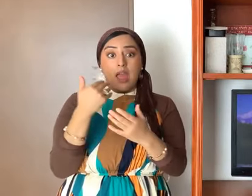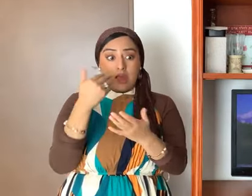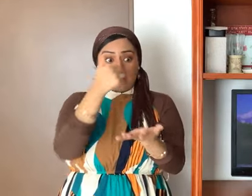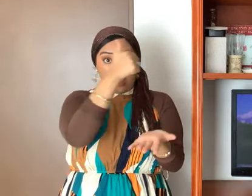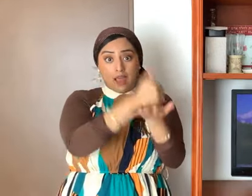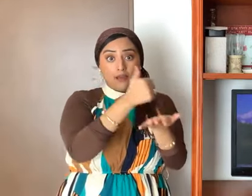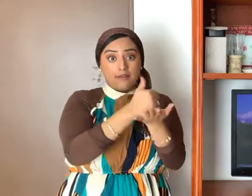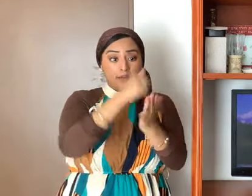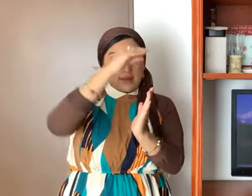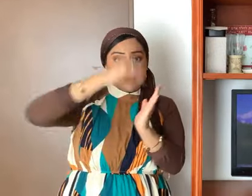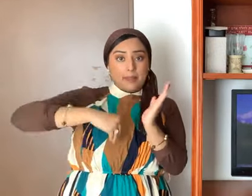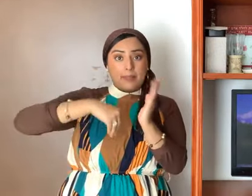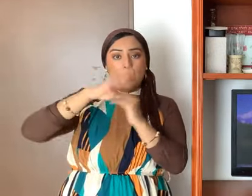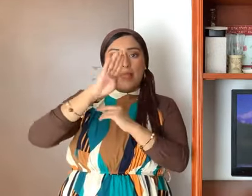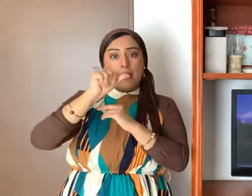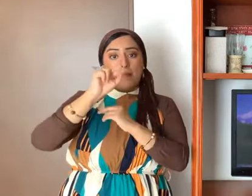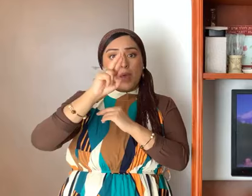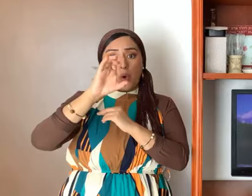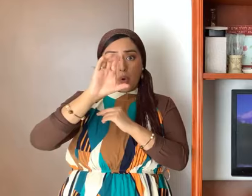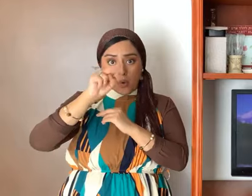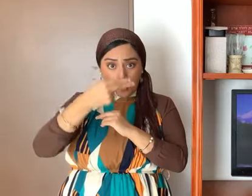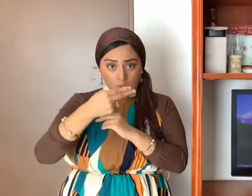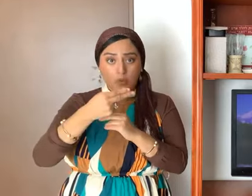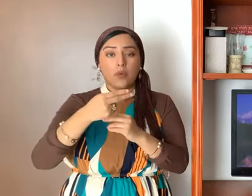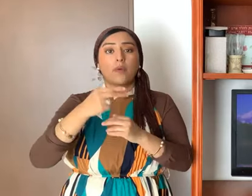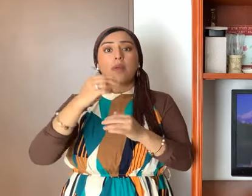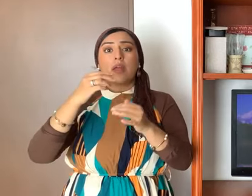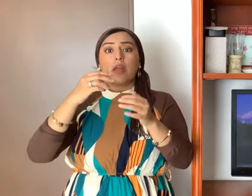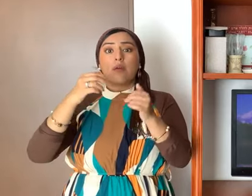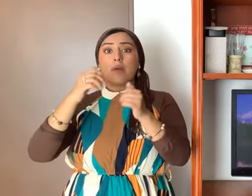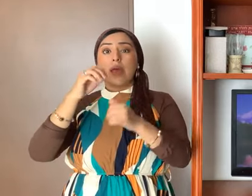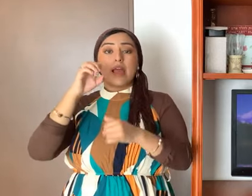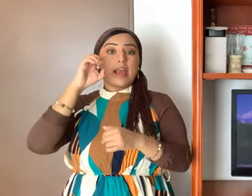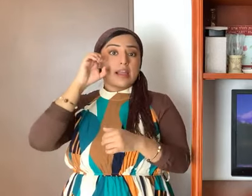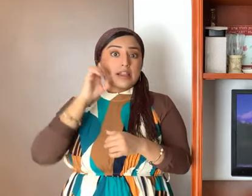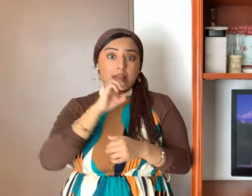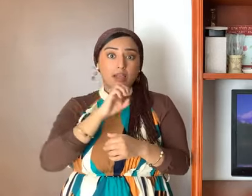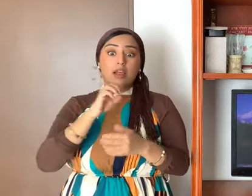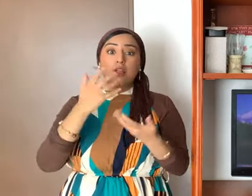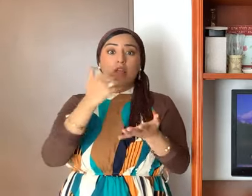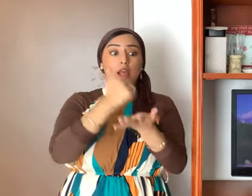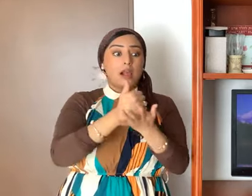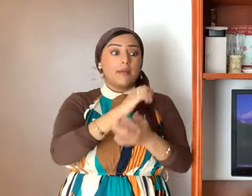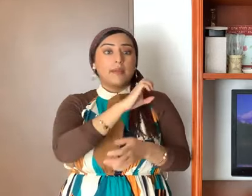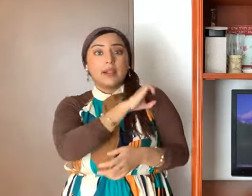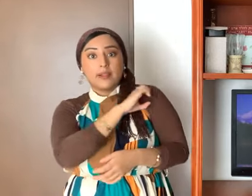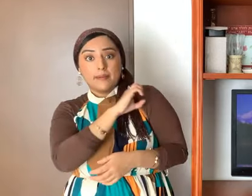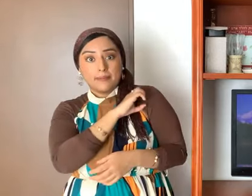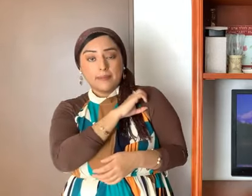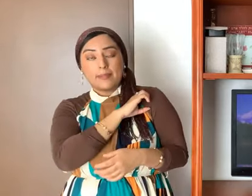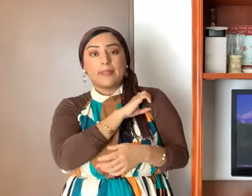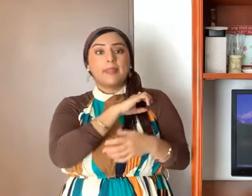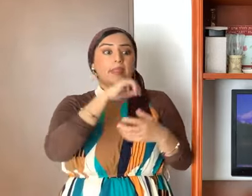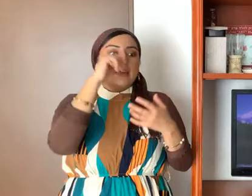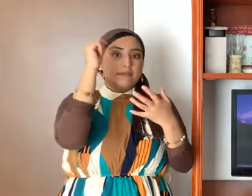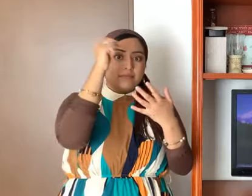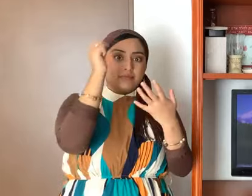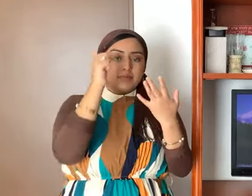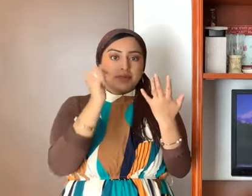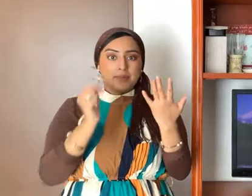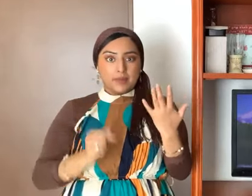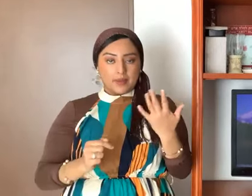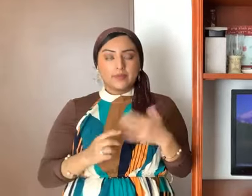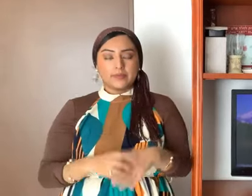Baruch, en el caso de Elías, Eliseo, y después de Eliseo, los Eliseos era ayudado y bendecido por los hijos de los